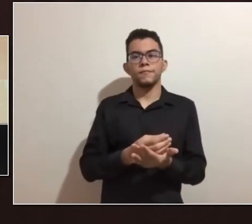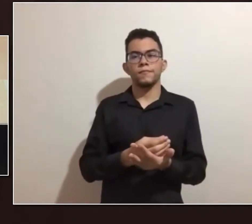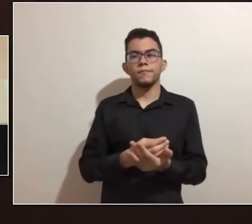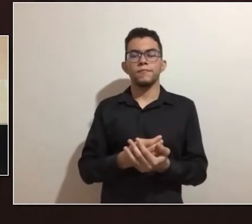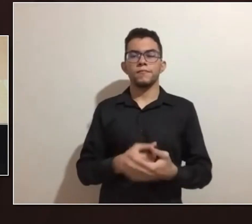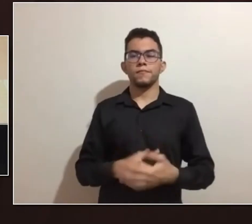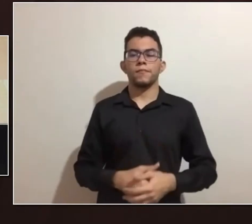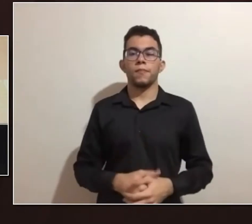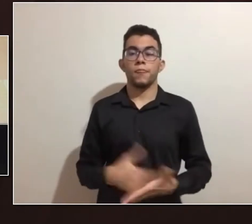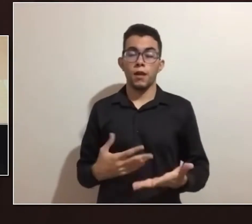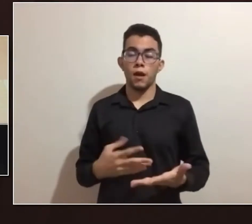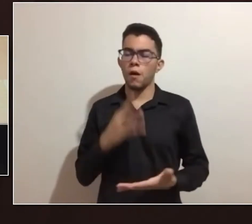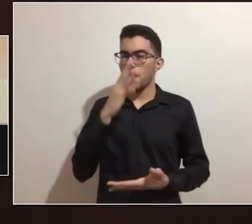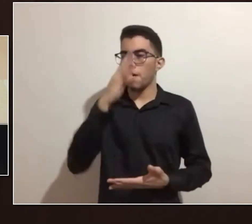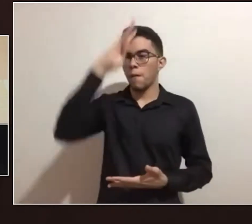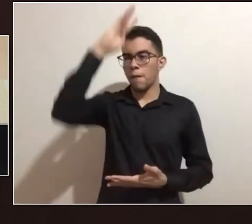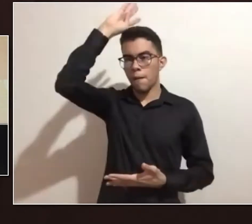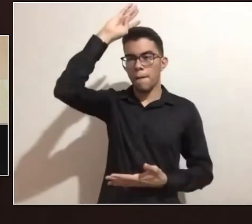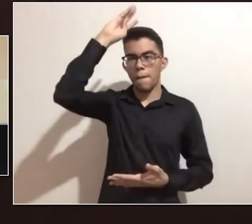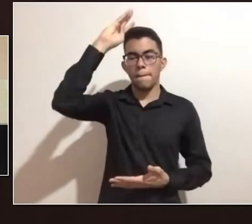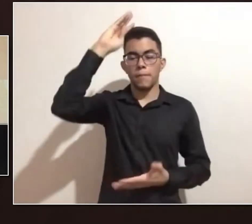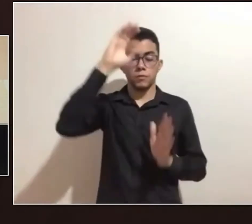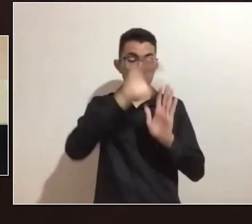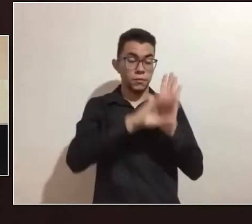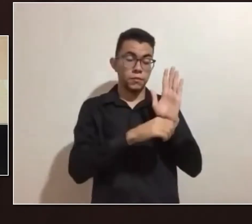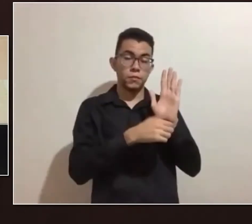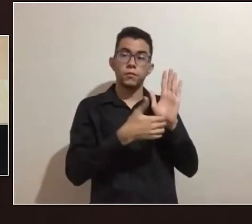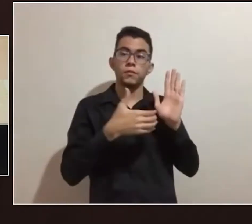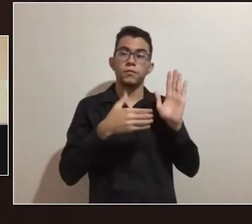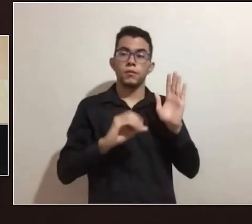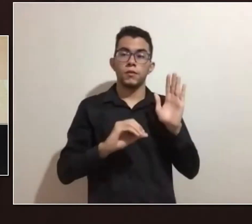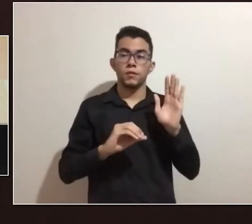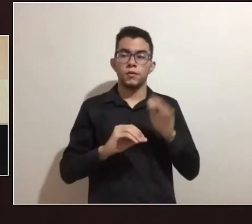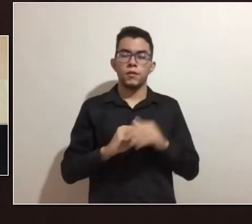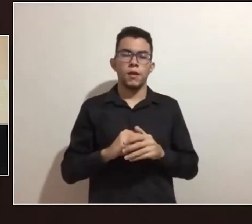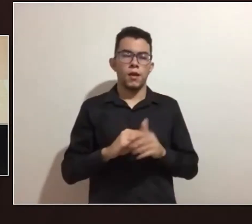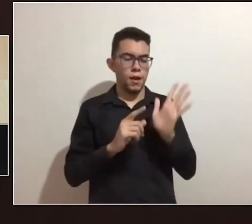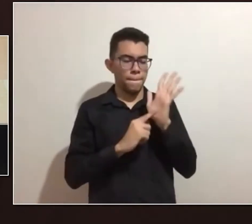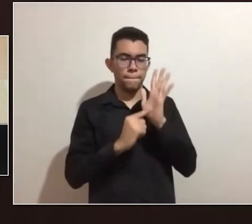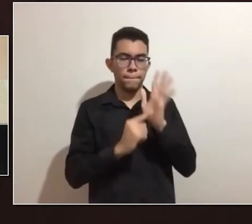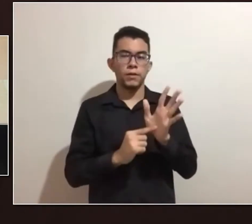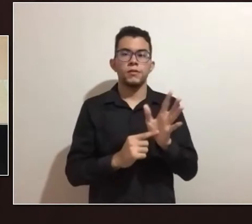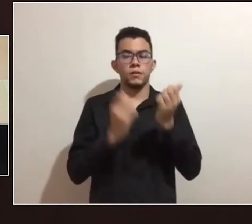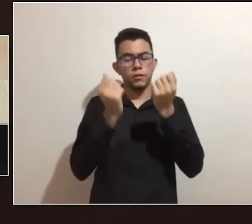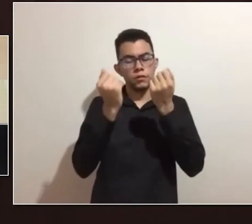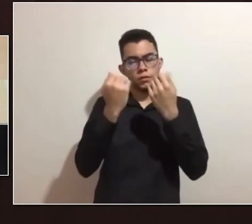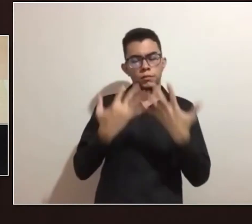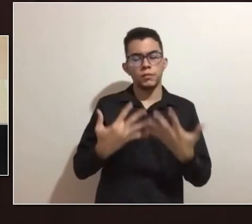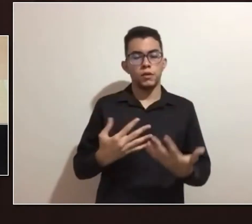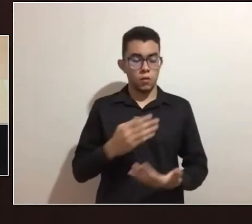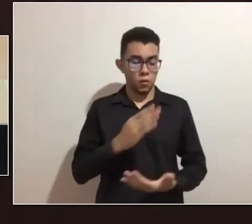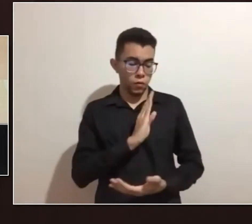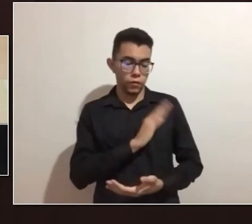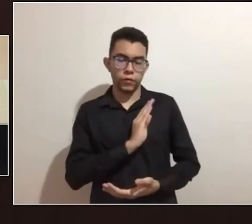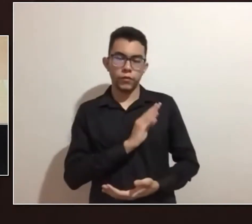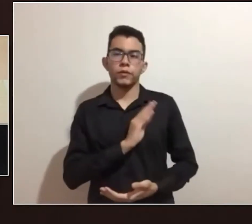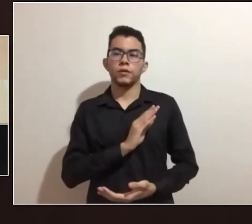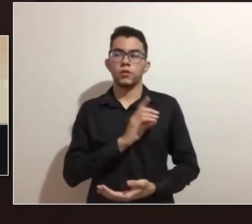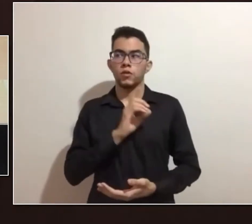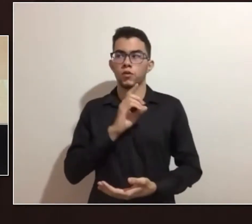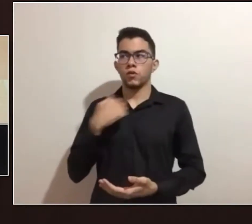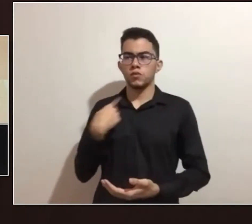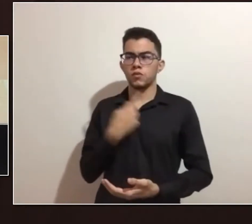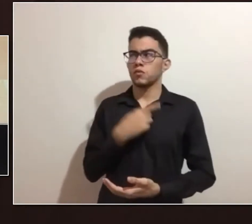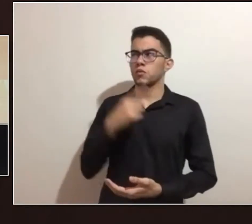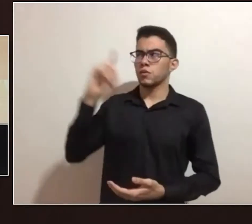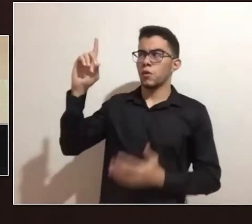isso Romanos 10 fala, né, com o coração, né, nós cremos que Deus o ressuscitou dentre